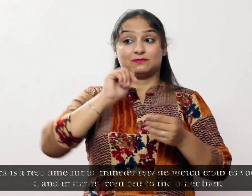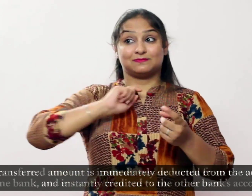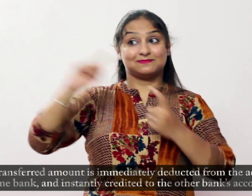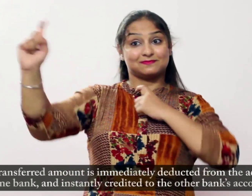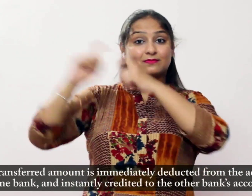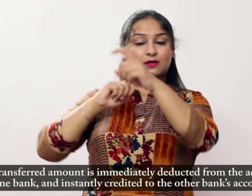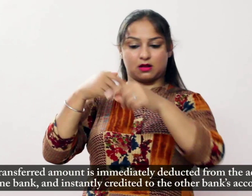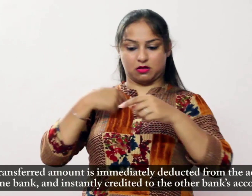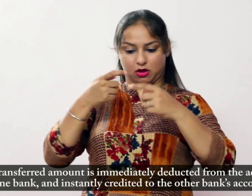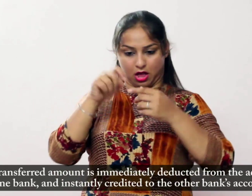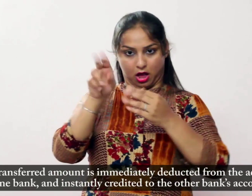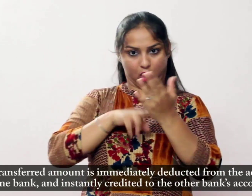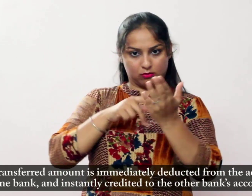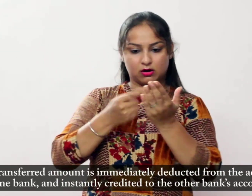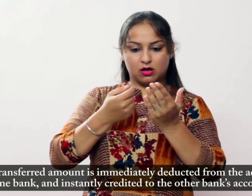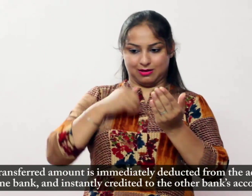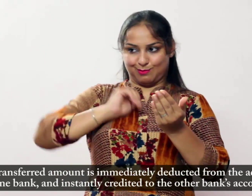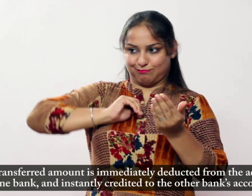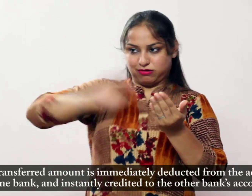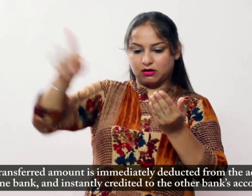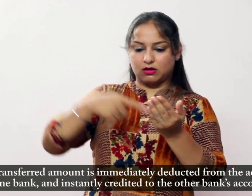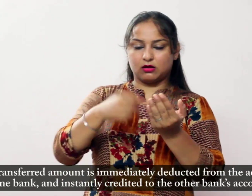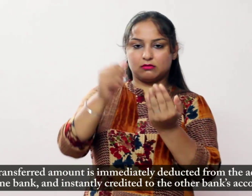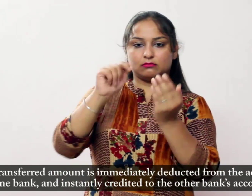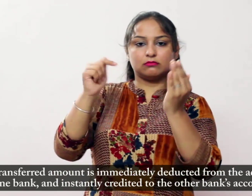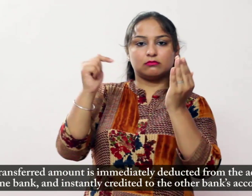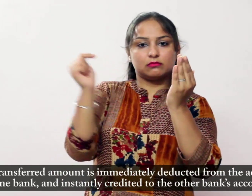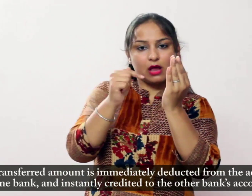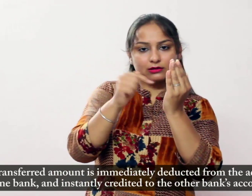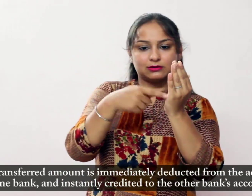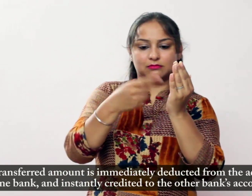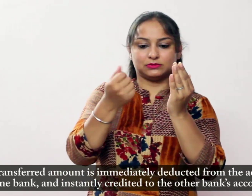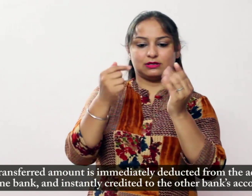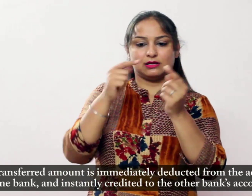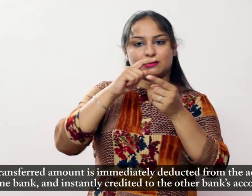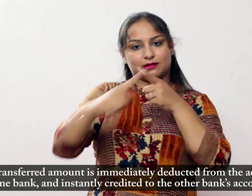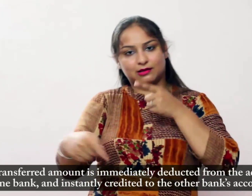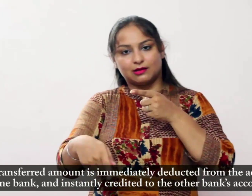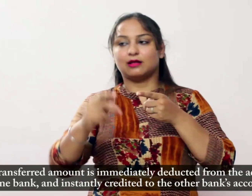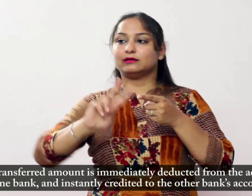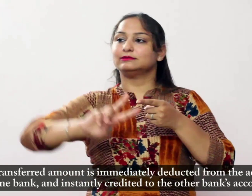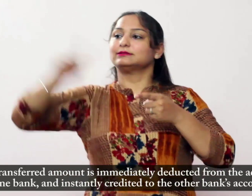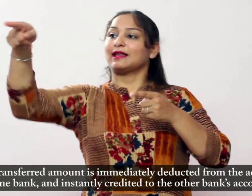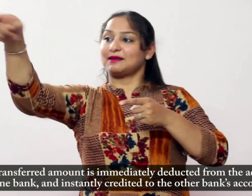ली जाती है और तुरंत दूसरे बैंक खाते में जमा कर दी जाती है।